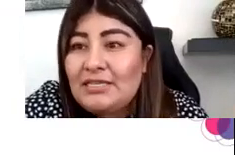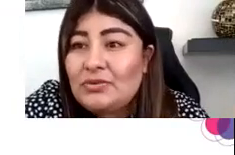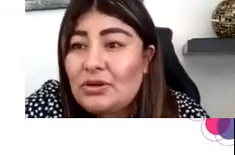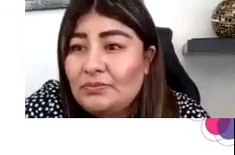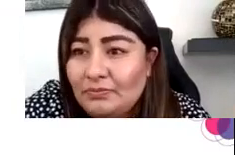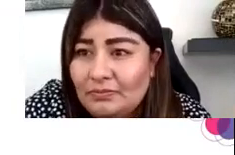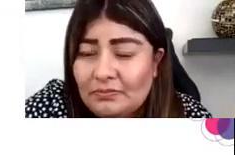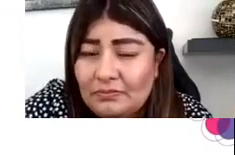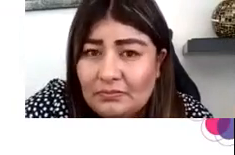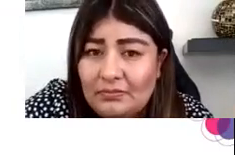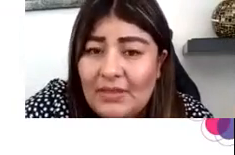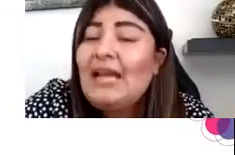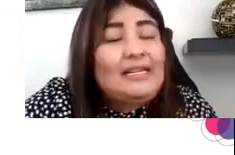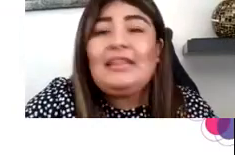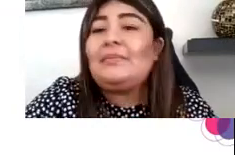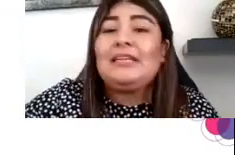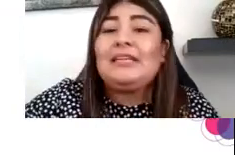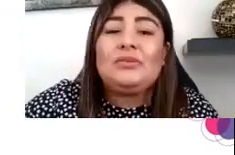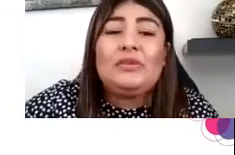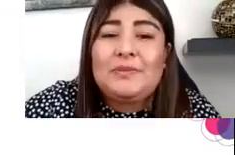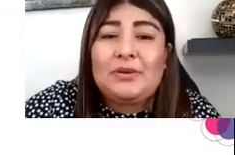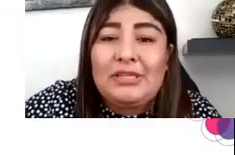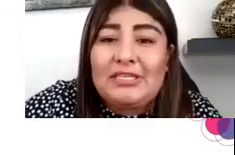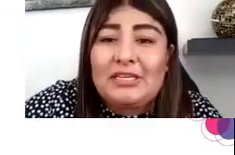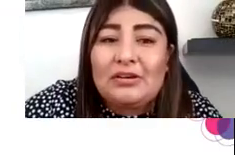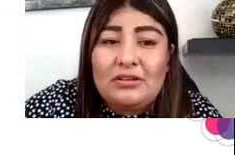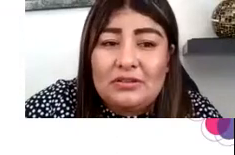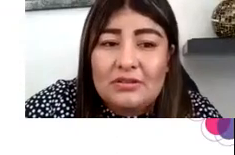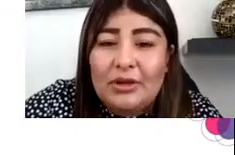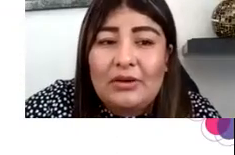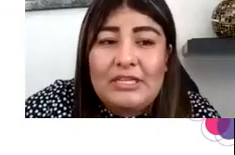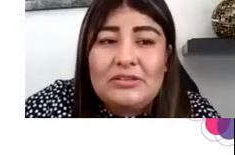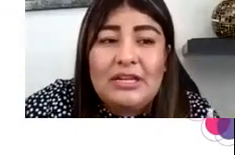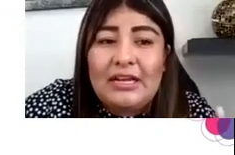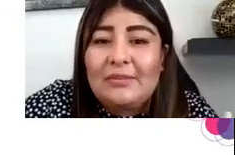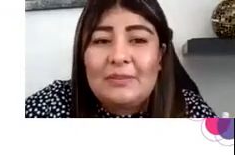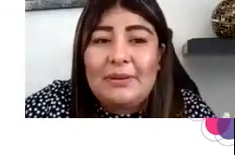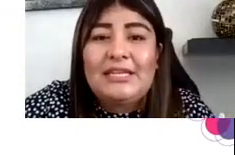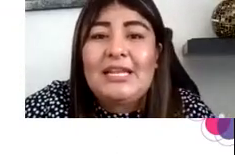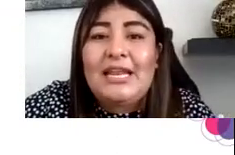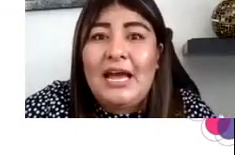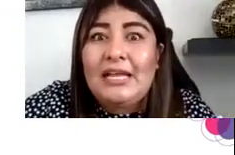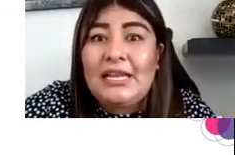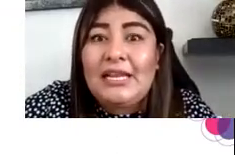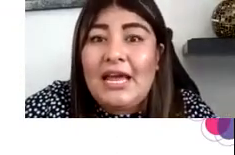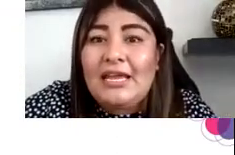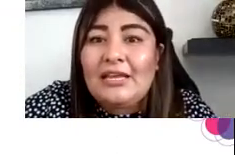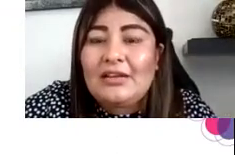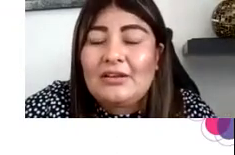institución. ¿Nadie más tiene dudas, preguntas, chicos? Porque con esto cerraríamos la parte de la inclusión